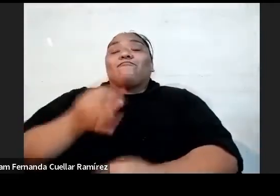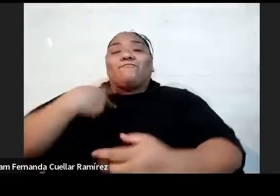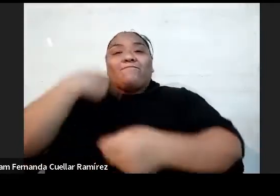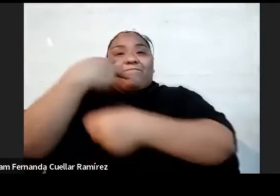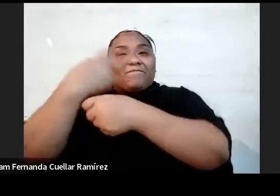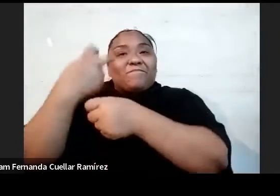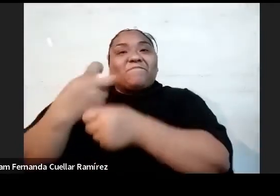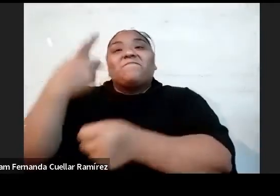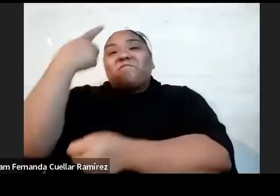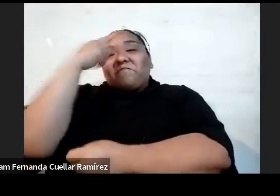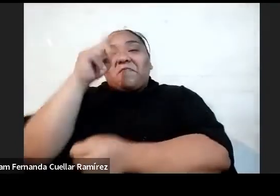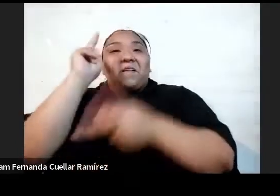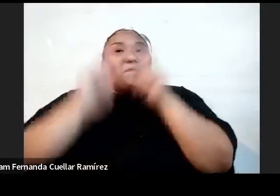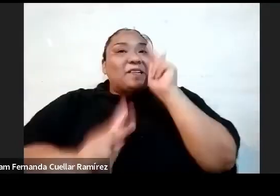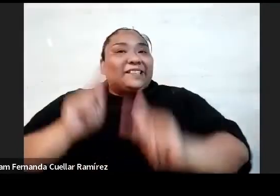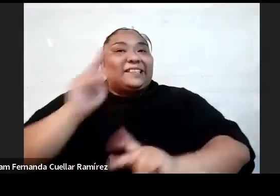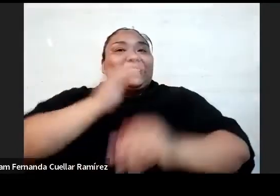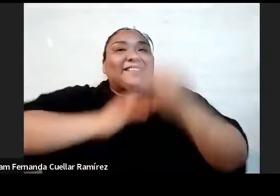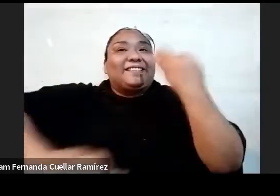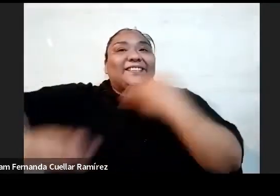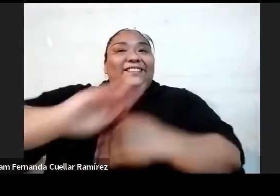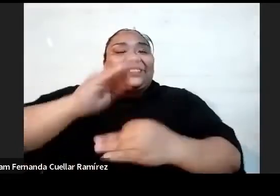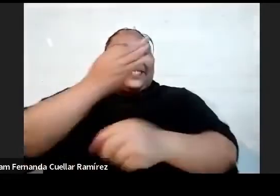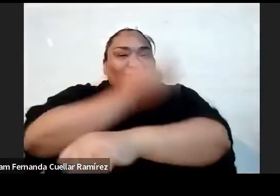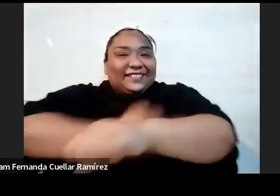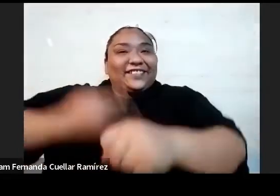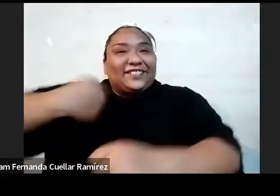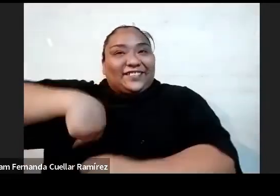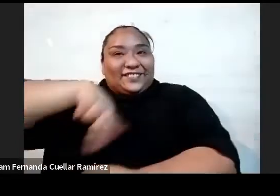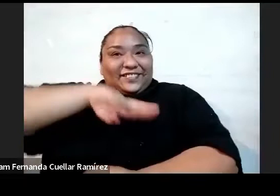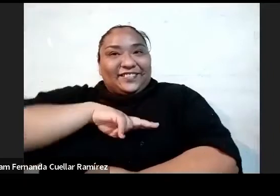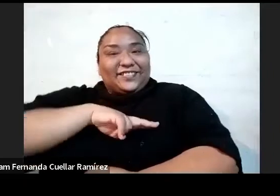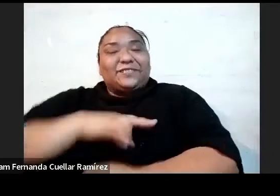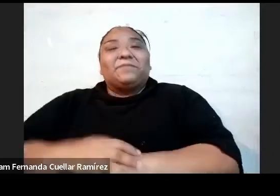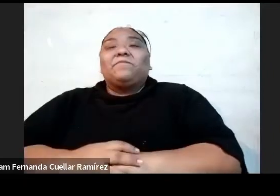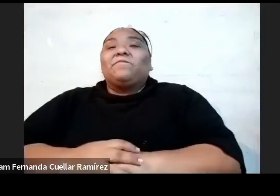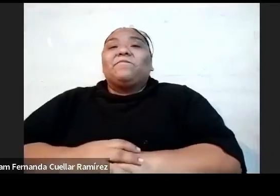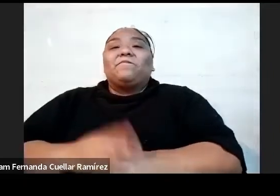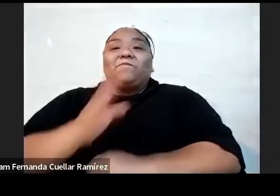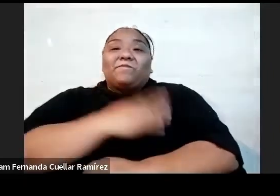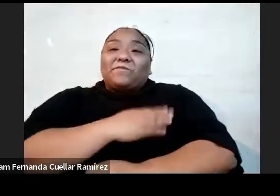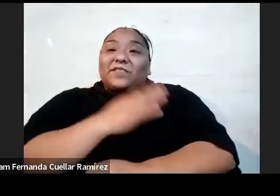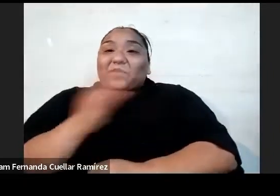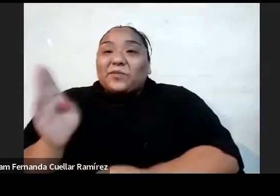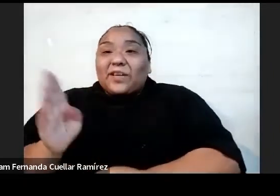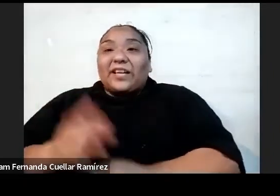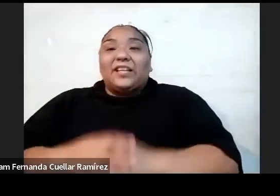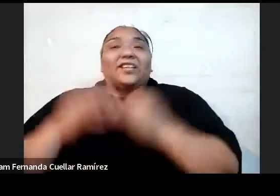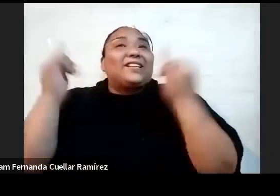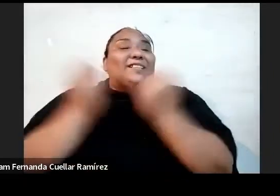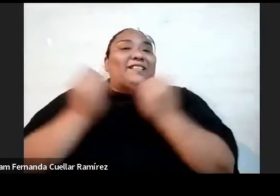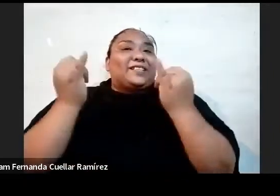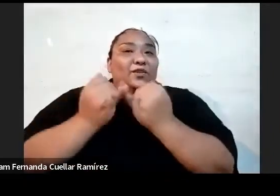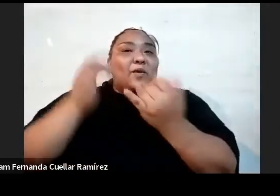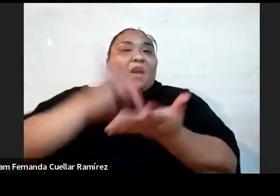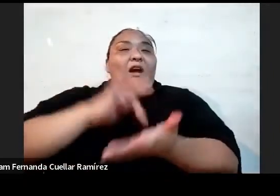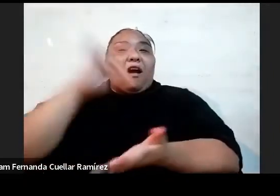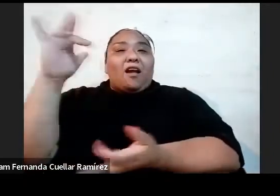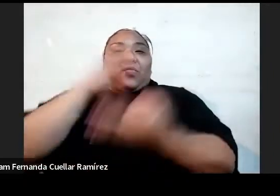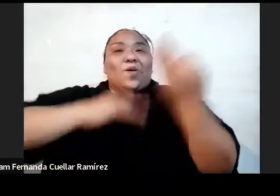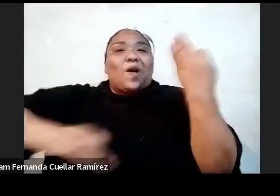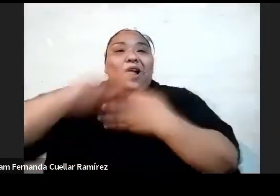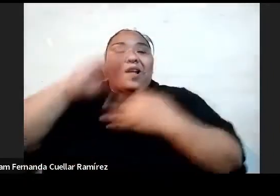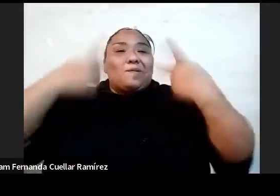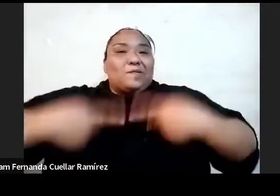para platicar en esta tarde con nosotros. Y bueno, pues también agradecerle a nuestra intérprete en lengua de señas,